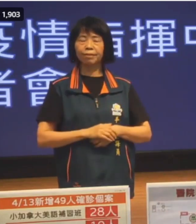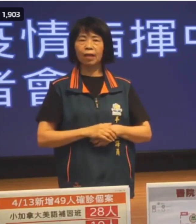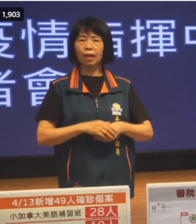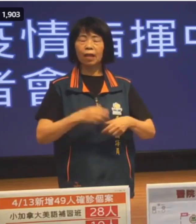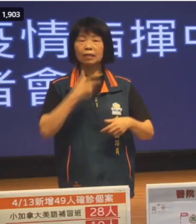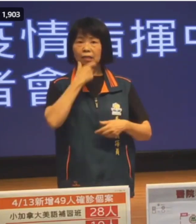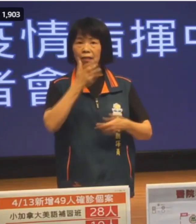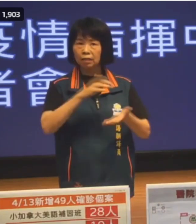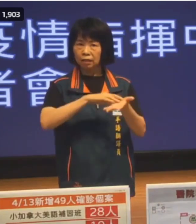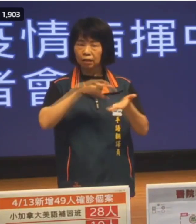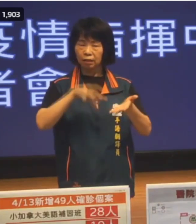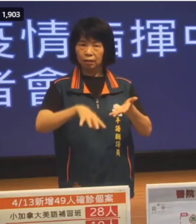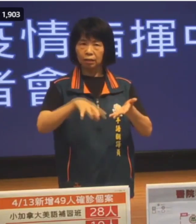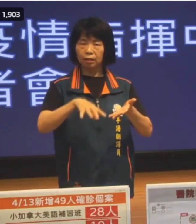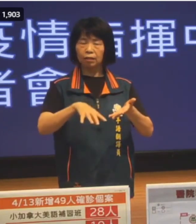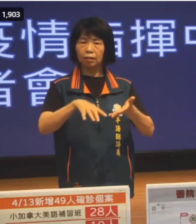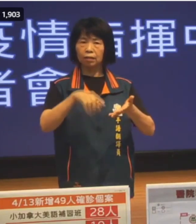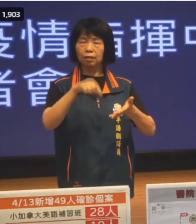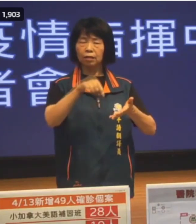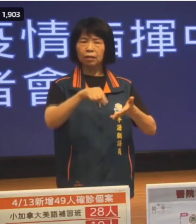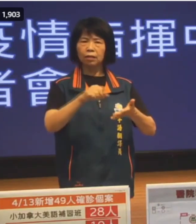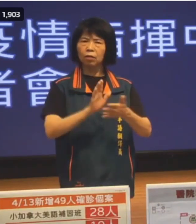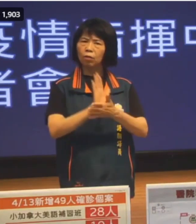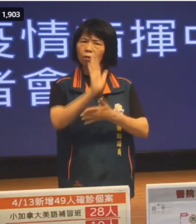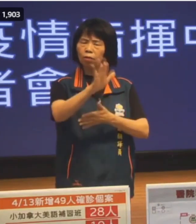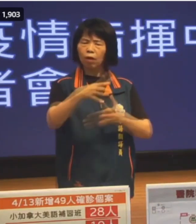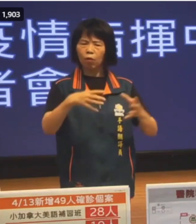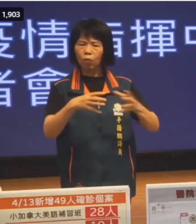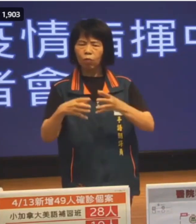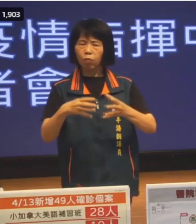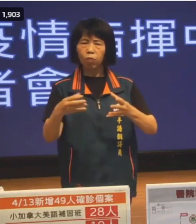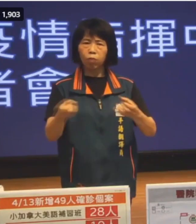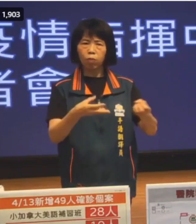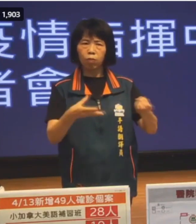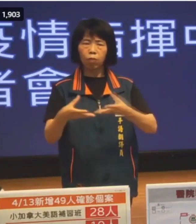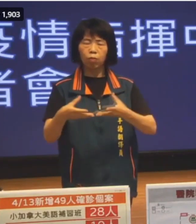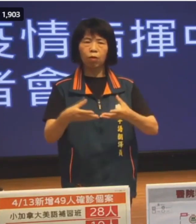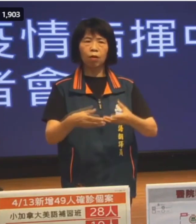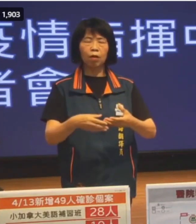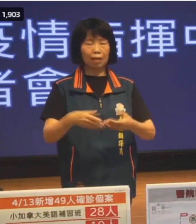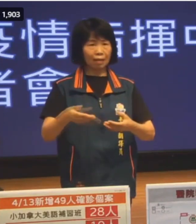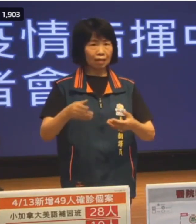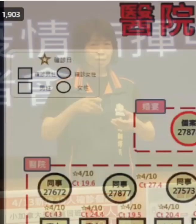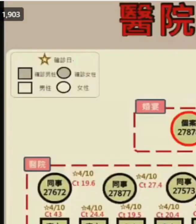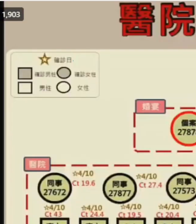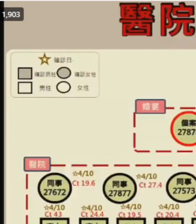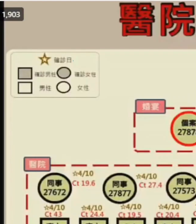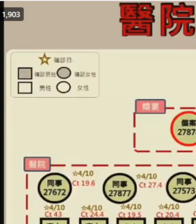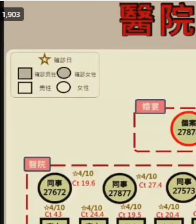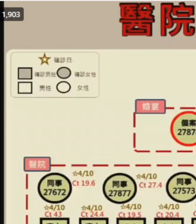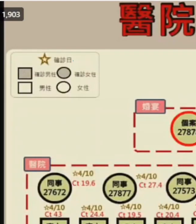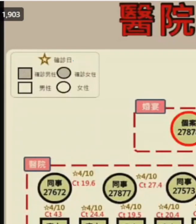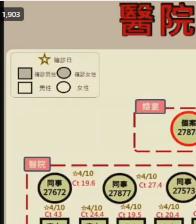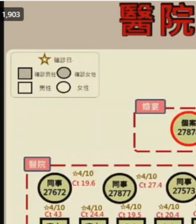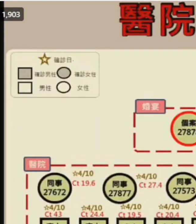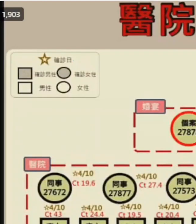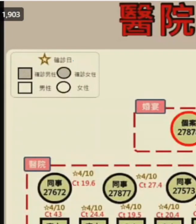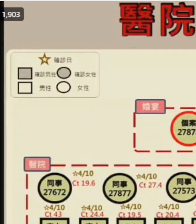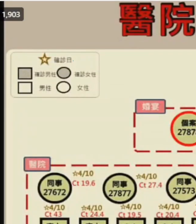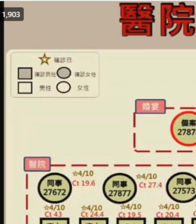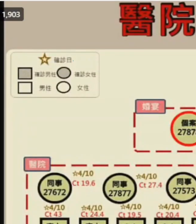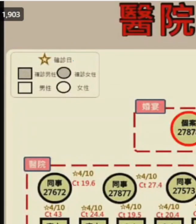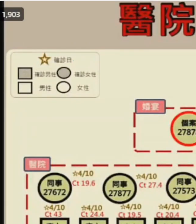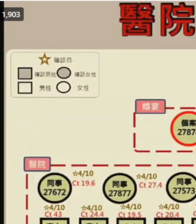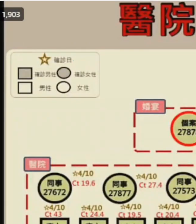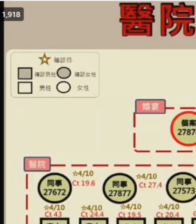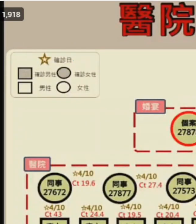个慈济医院它本身那它后来的群聚跟第一波的群聚是不太一样的那后来的群聚就是